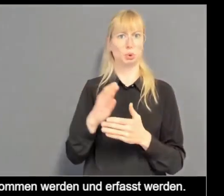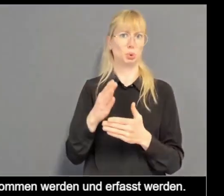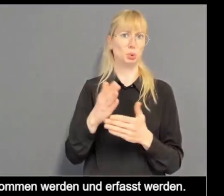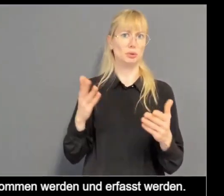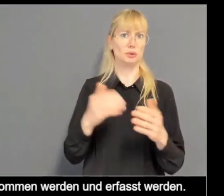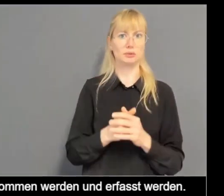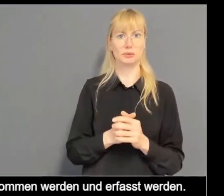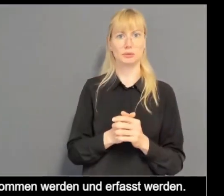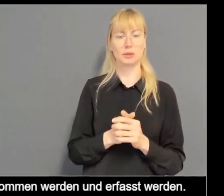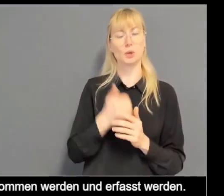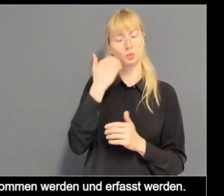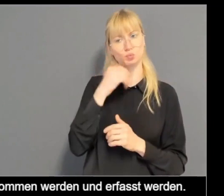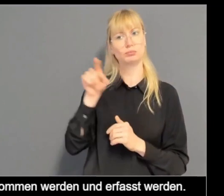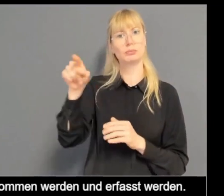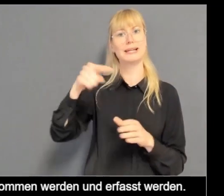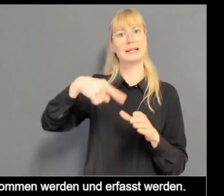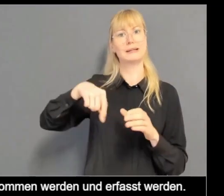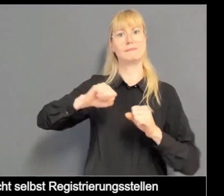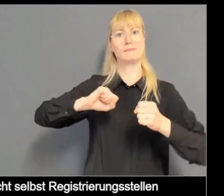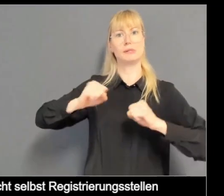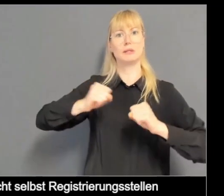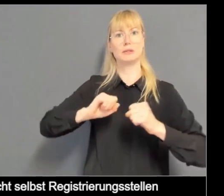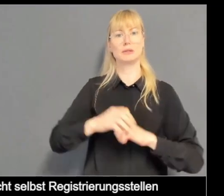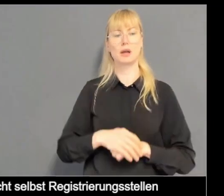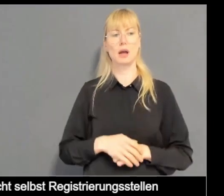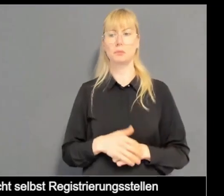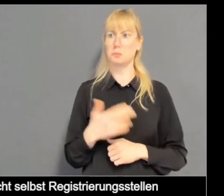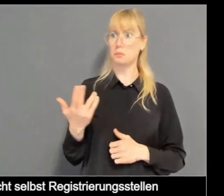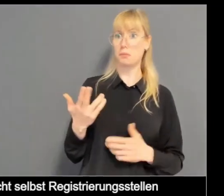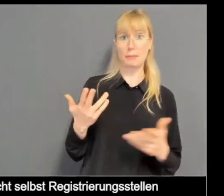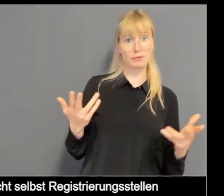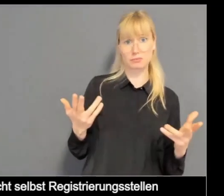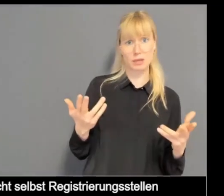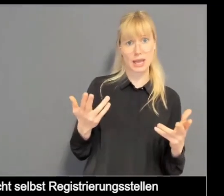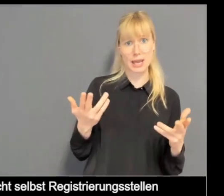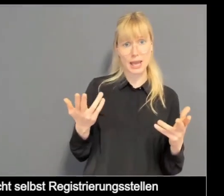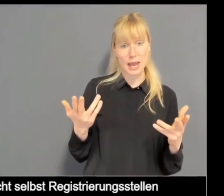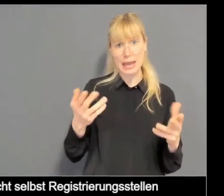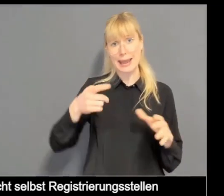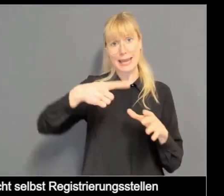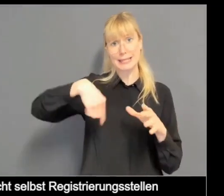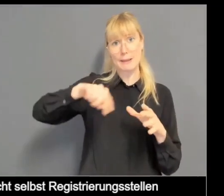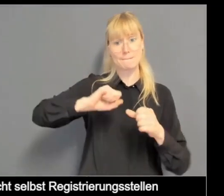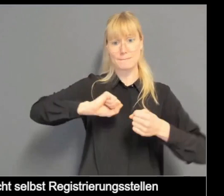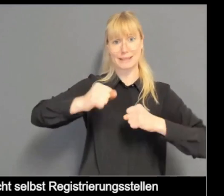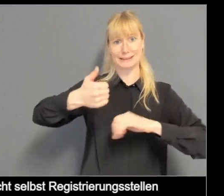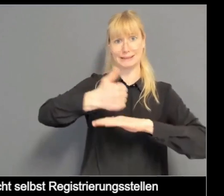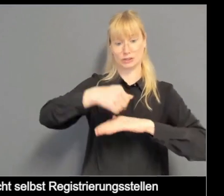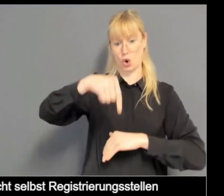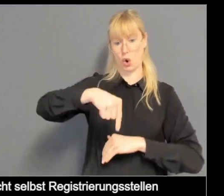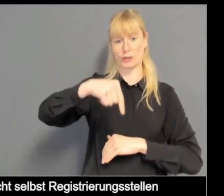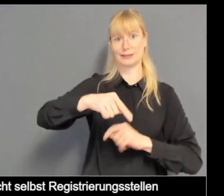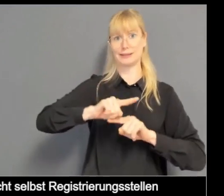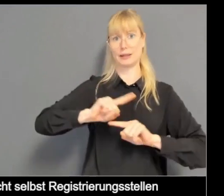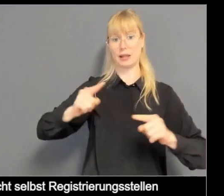statt. Aber Details würde ich da Sie bitten, an den Innenminister zu wenden. Warum darf der Innenminister denn dann nicht kommen zu so einer